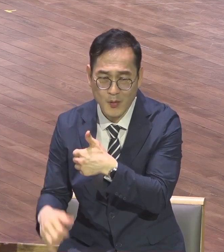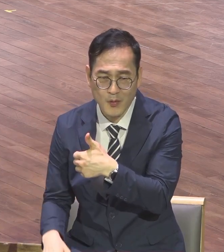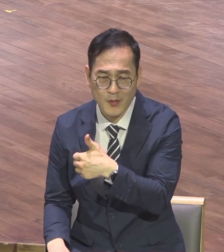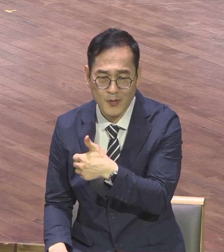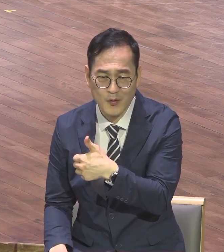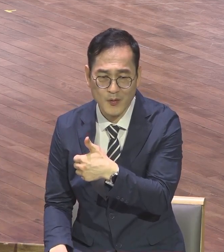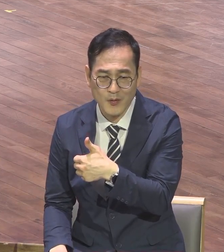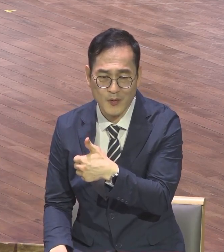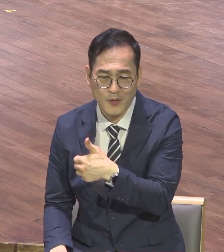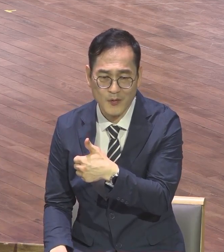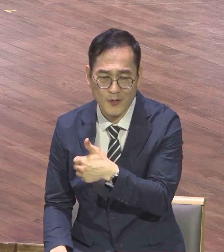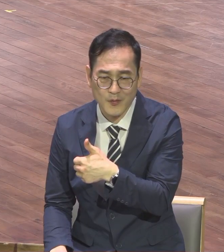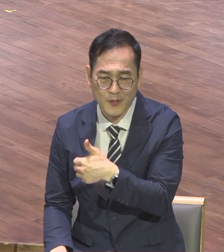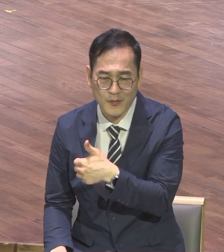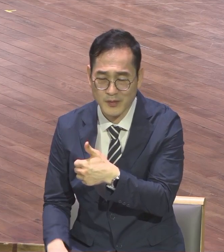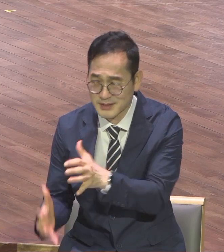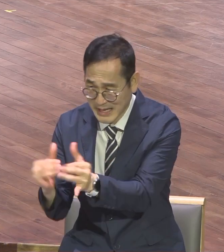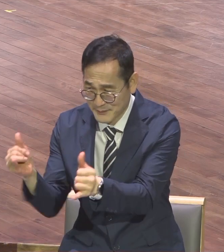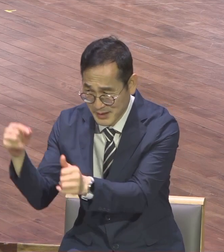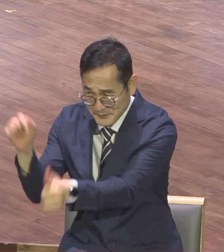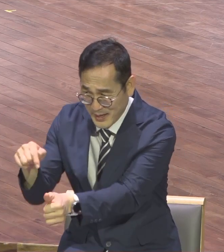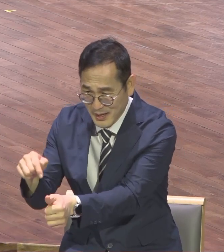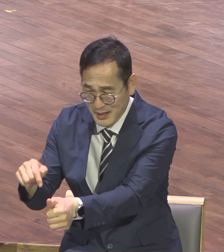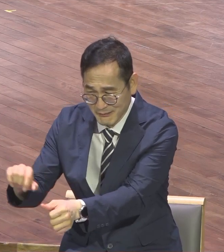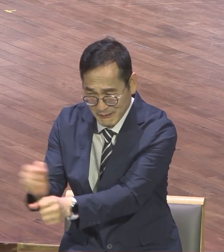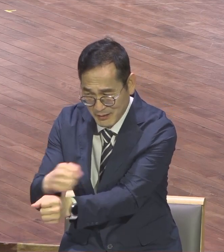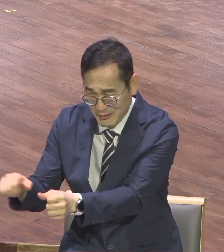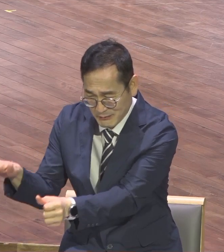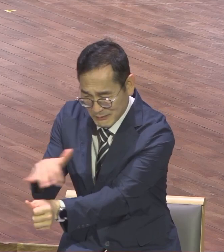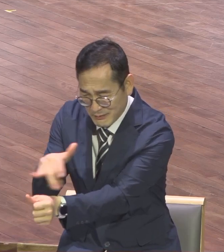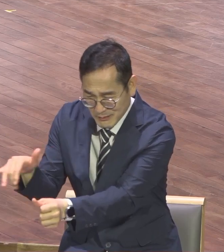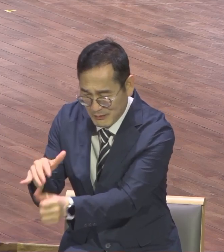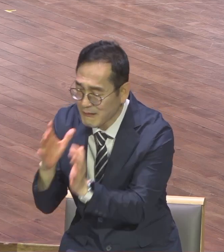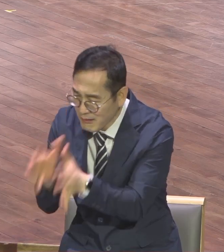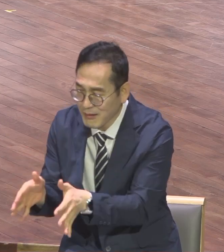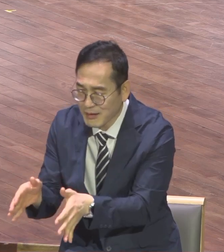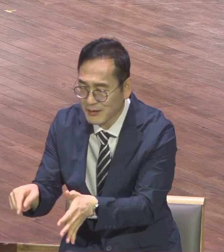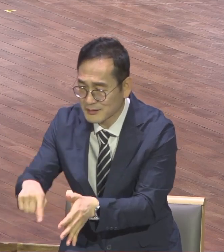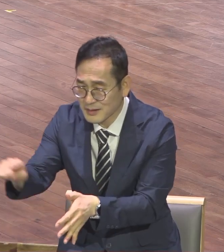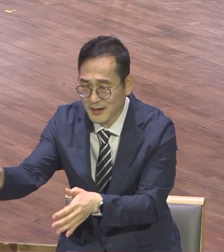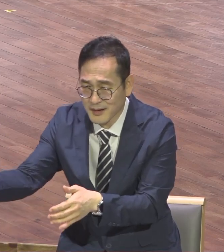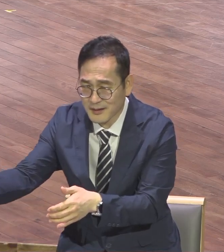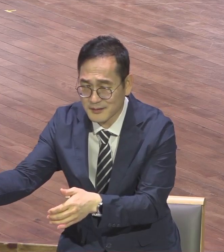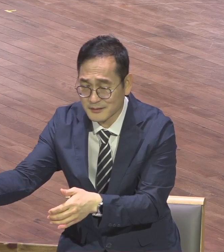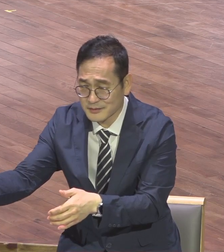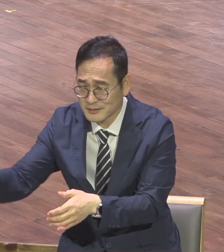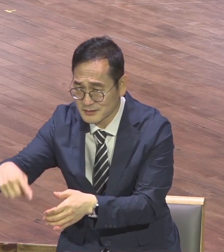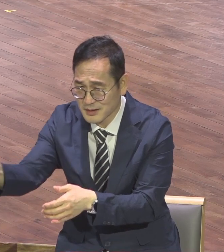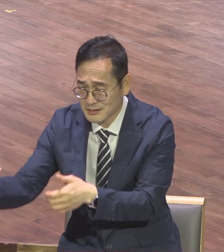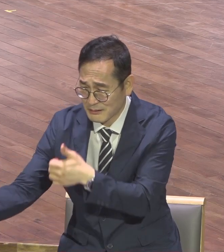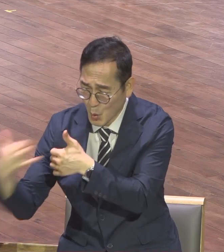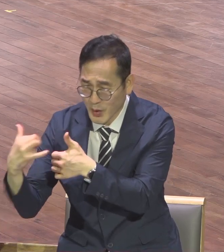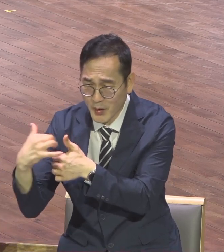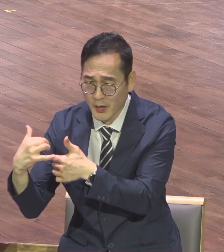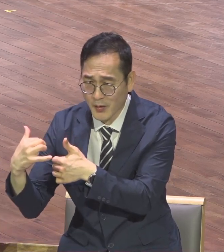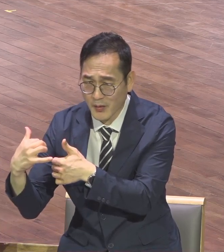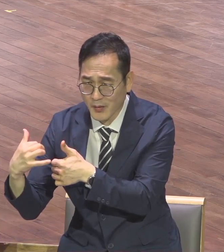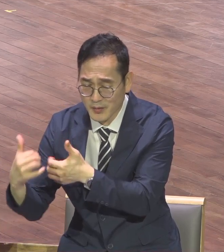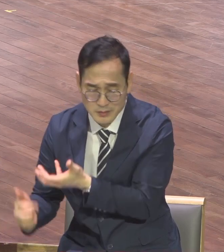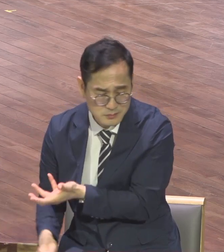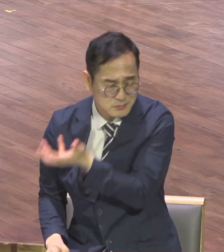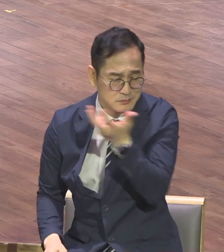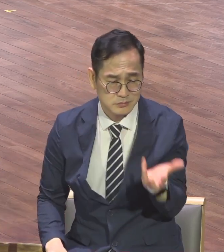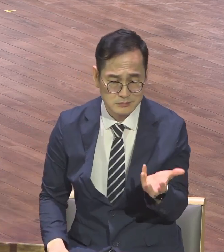똑같습니다. 대적자들이 말이요, 유대인들이 안디옥과 이곤에 따라옵니다. 계속 따라와요. 무리를